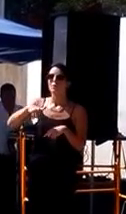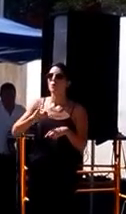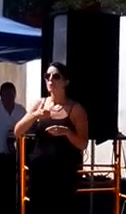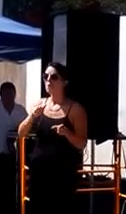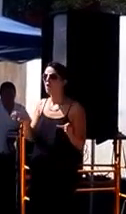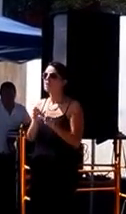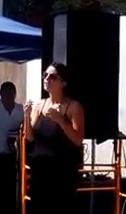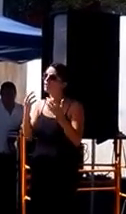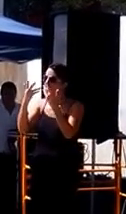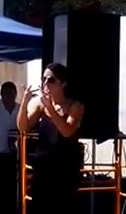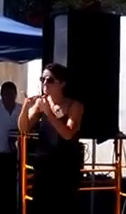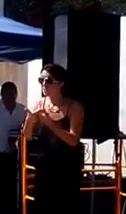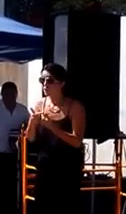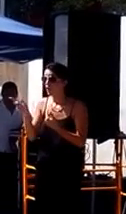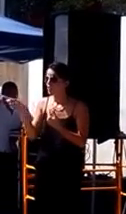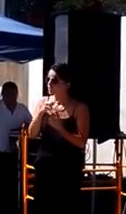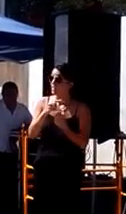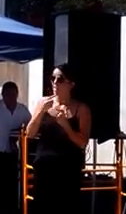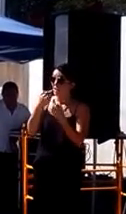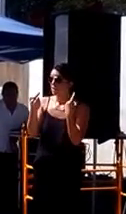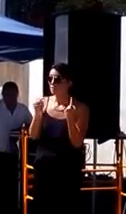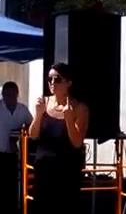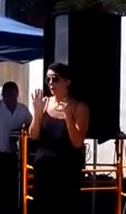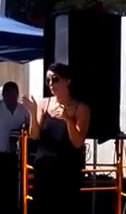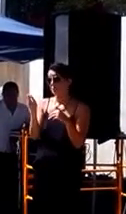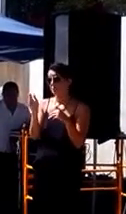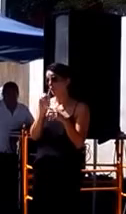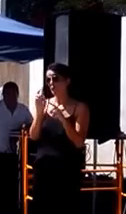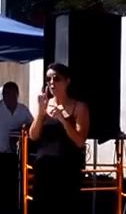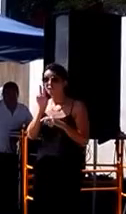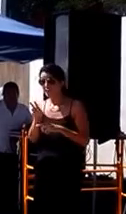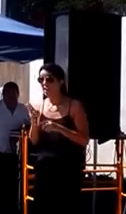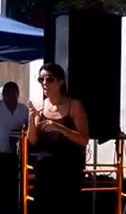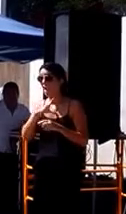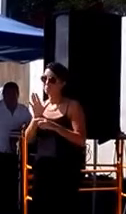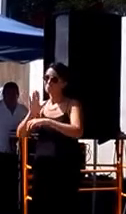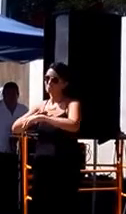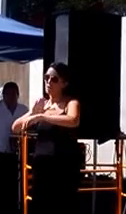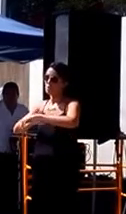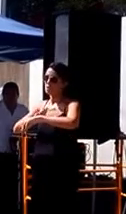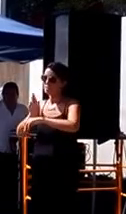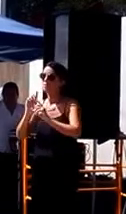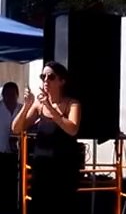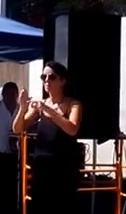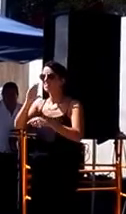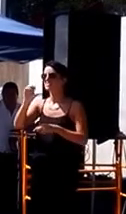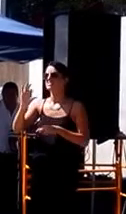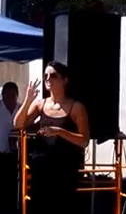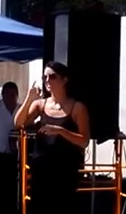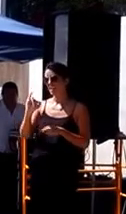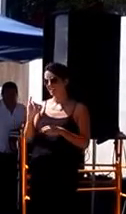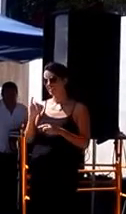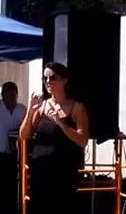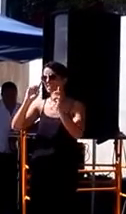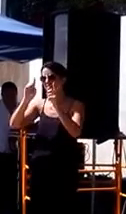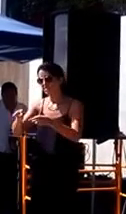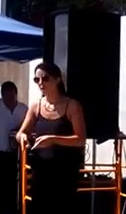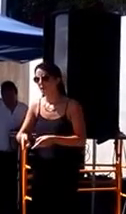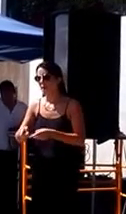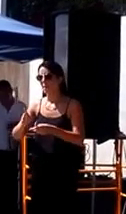al parque, todo lo invisible, el trabajo invisible que no se ve, que está en el parque. Al CERTI, el Centro Tecnológico, al equipo de